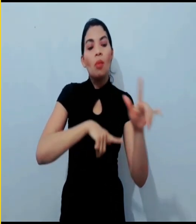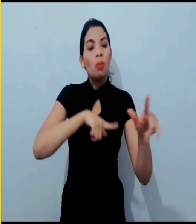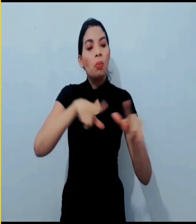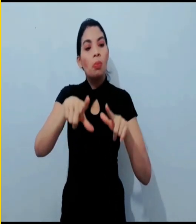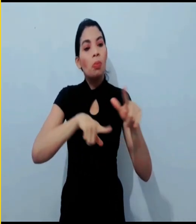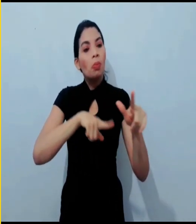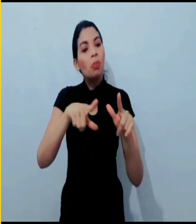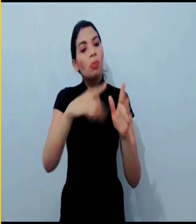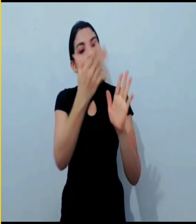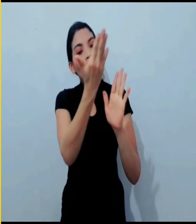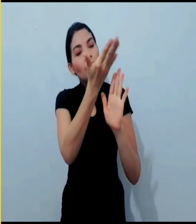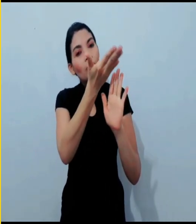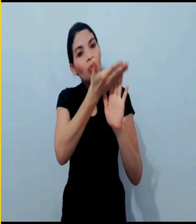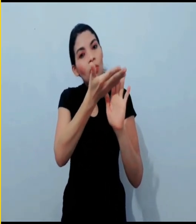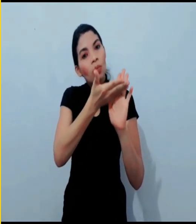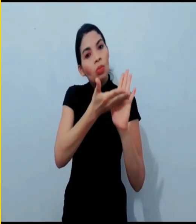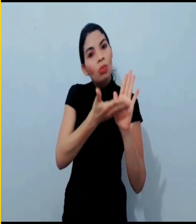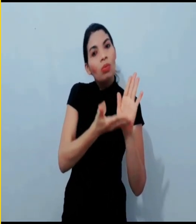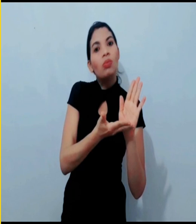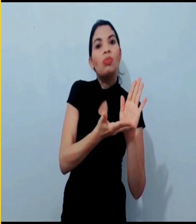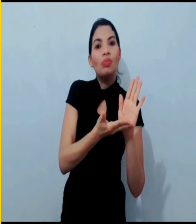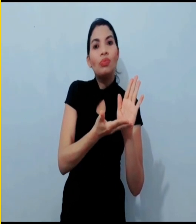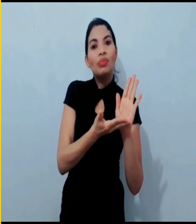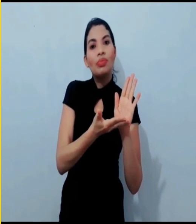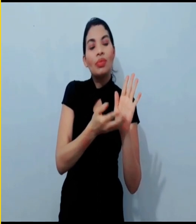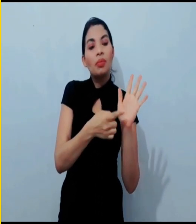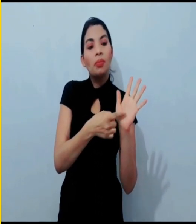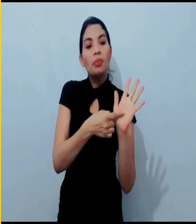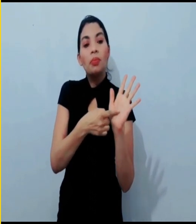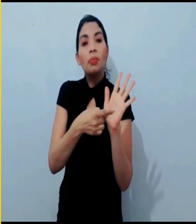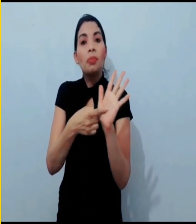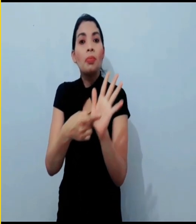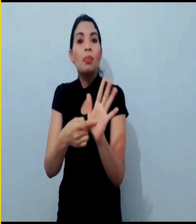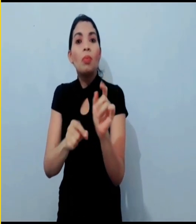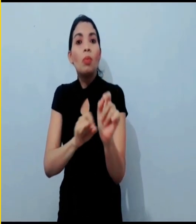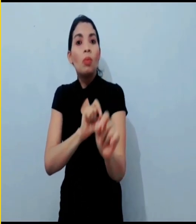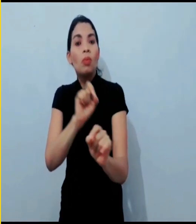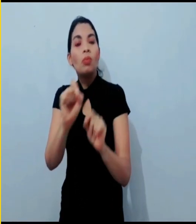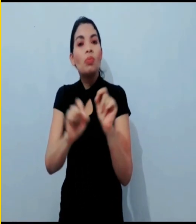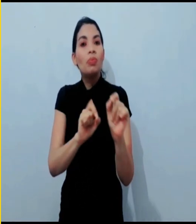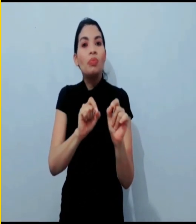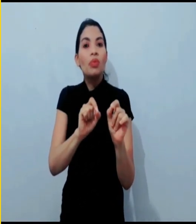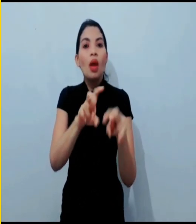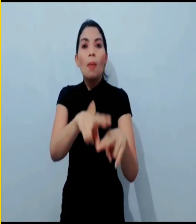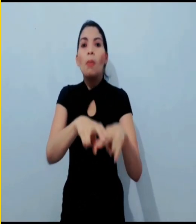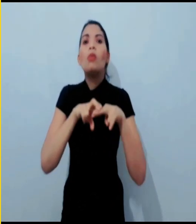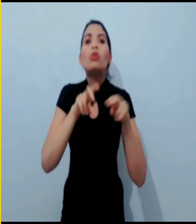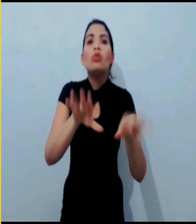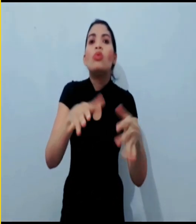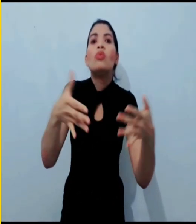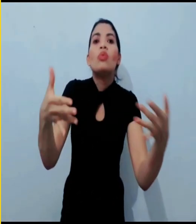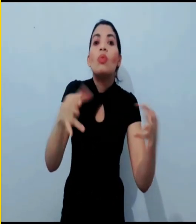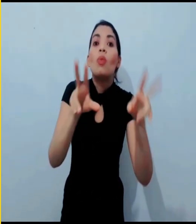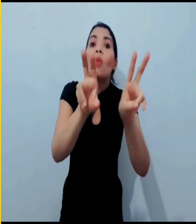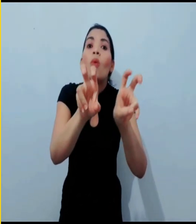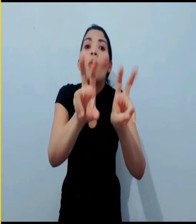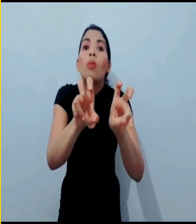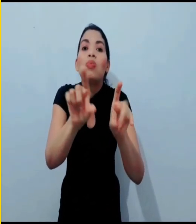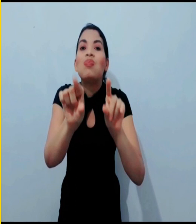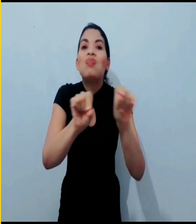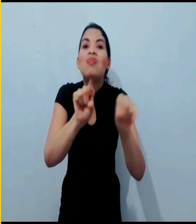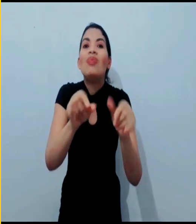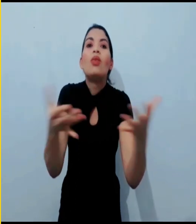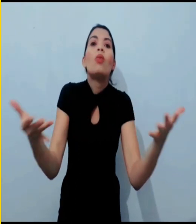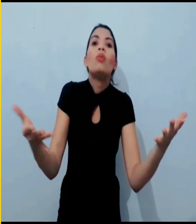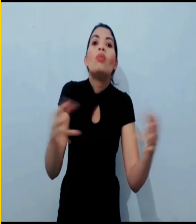do Trabalho Pedagógico. Justificativa. Dentre os motivos que nos levaram a pesquisar sobre o